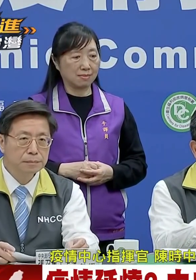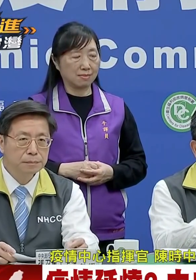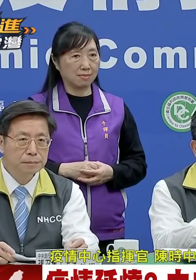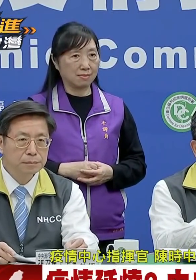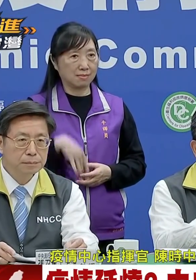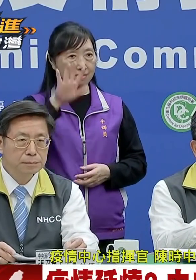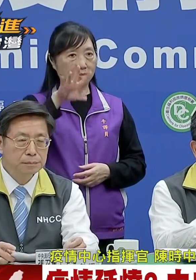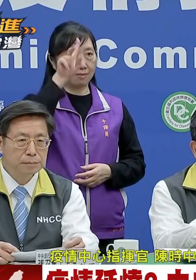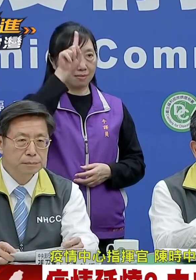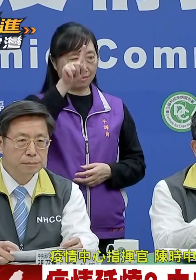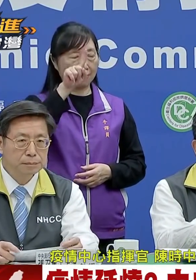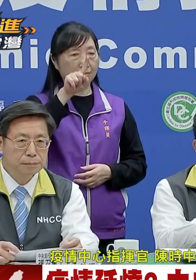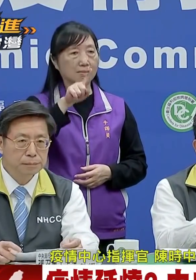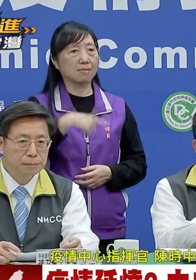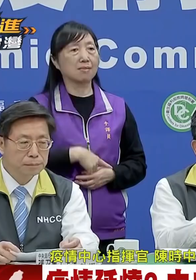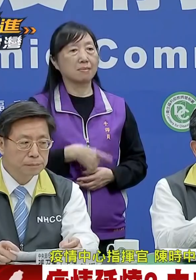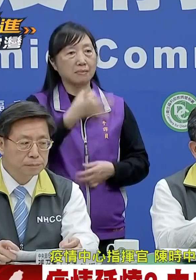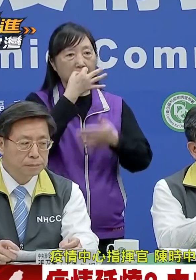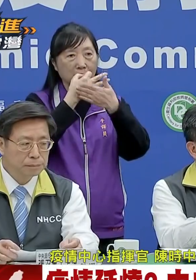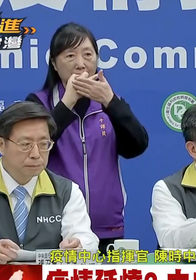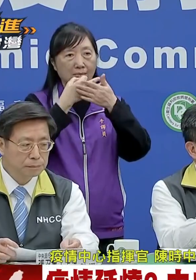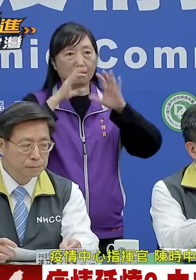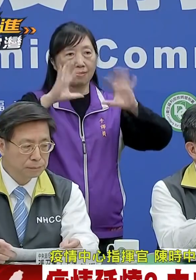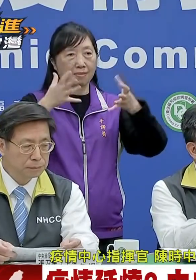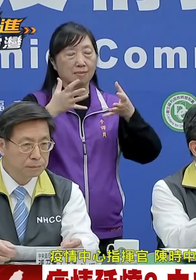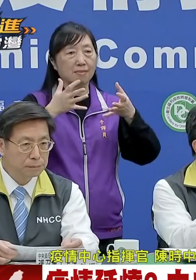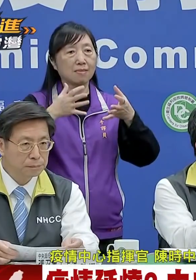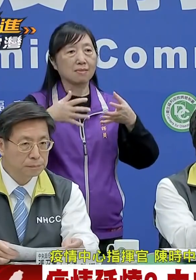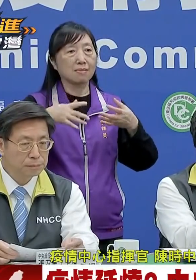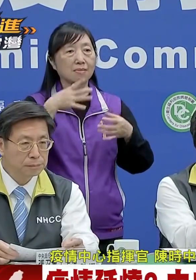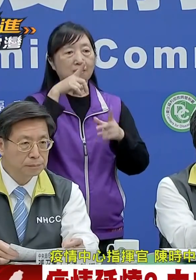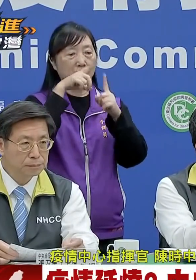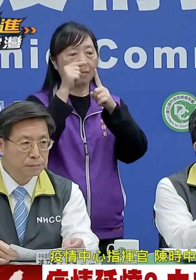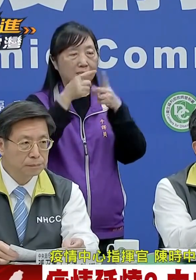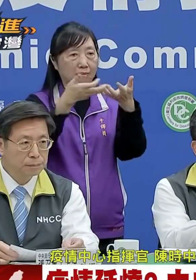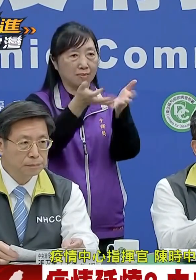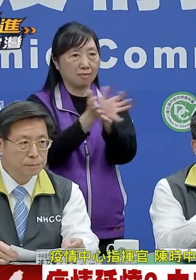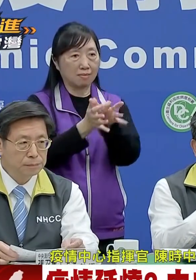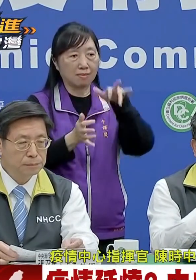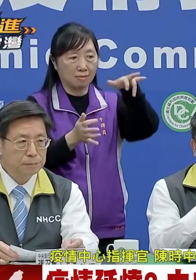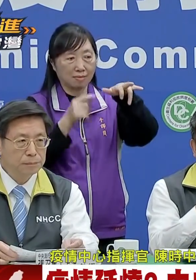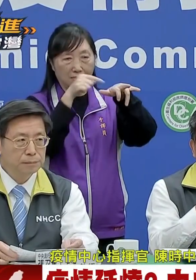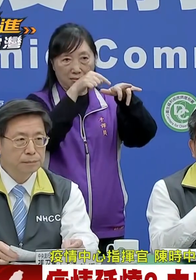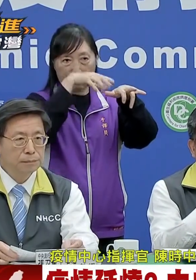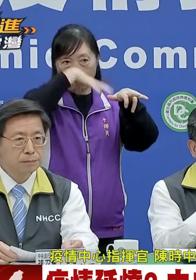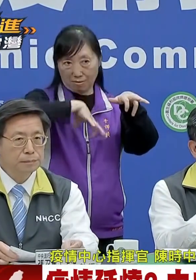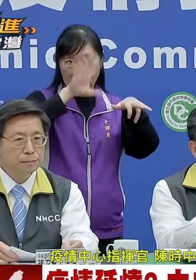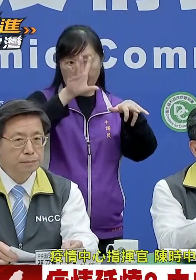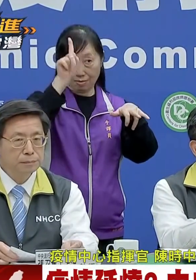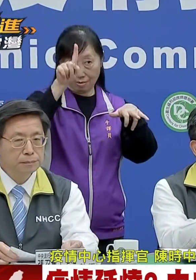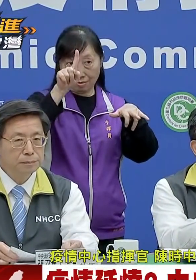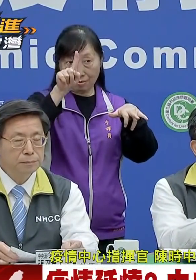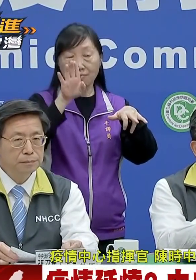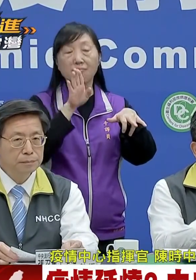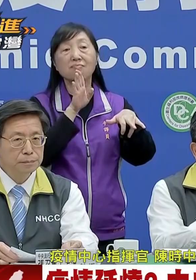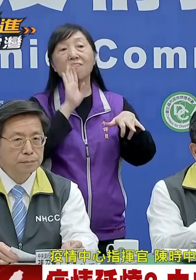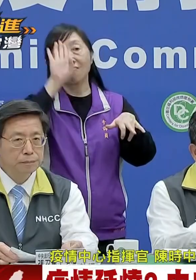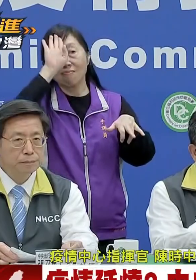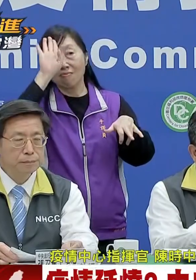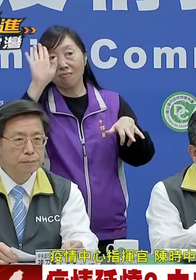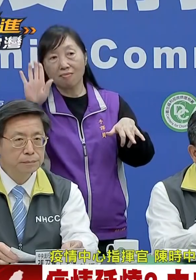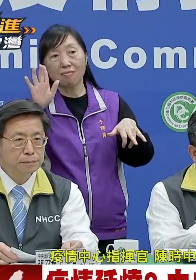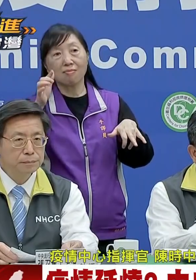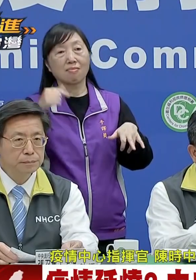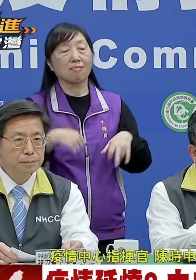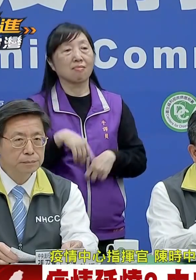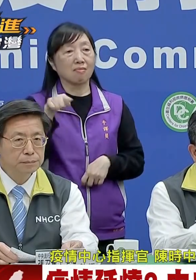们有一个以色列的旅行团，好，那在机上，好，碰到一名哈确诊的个案。好，那